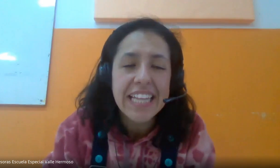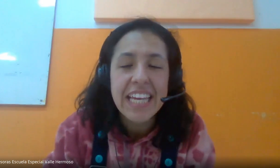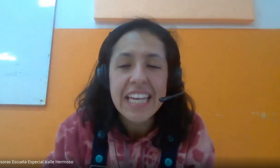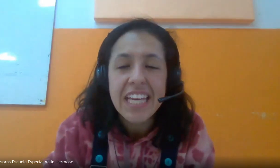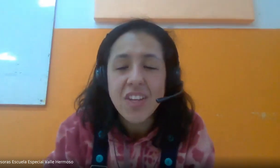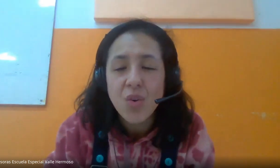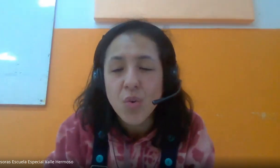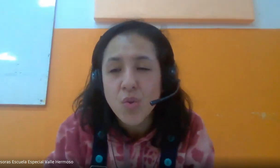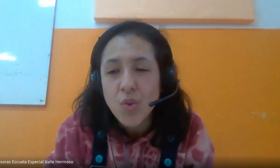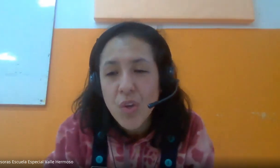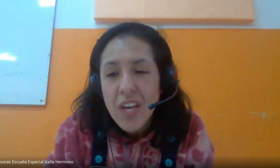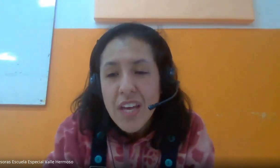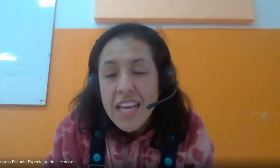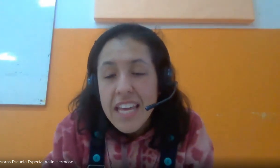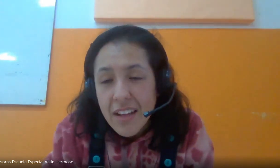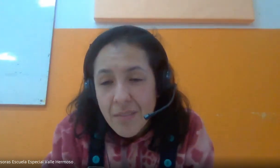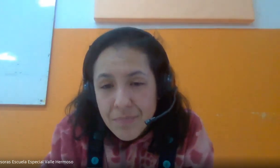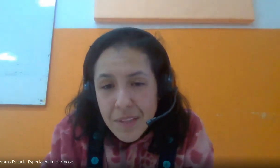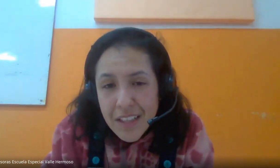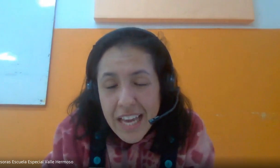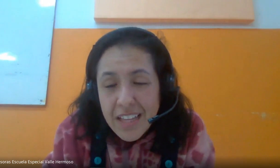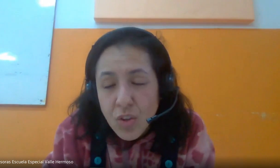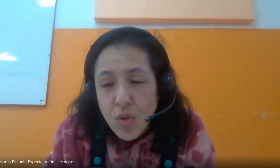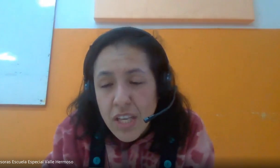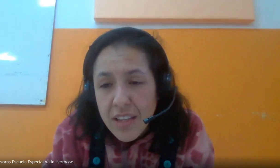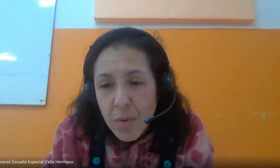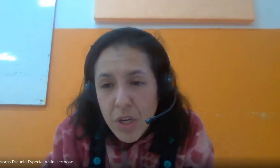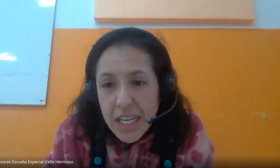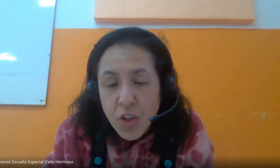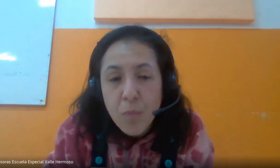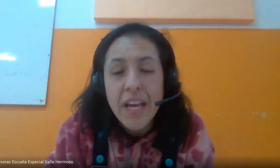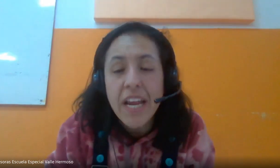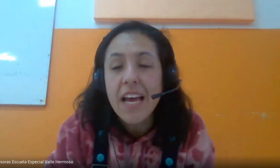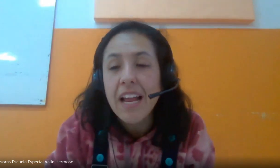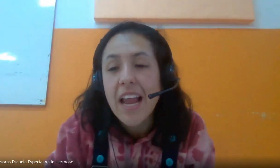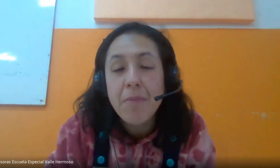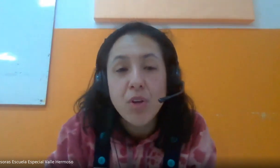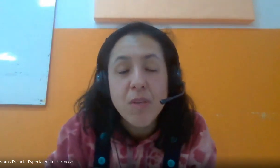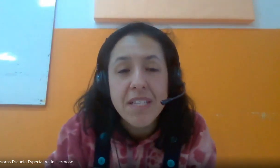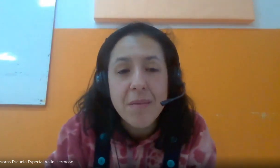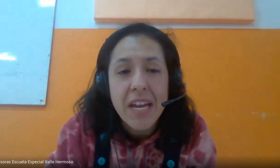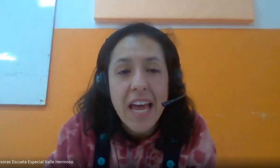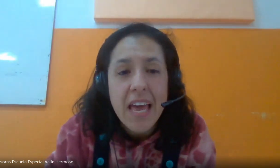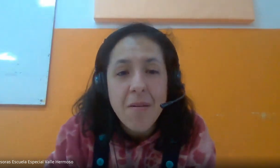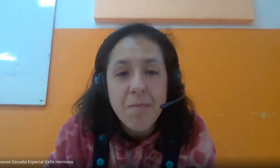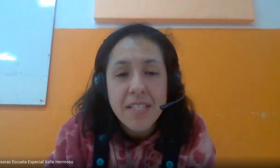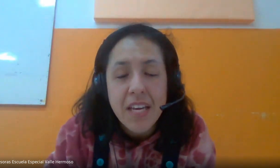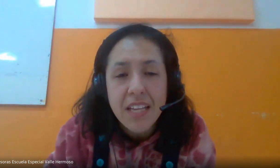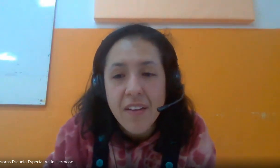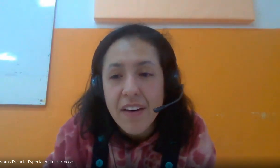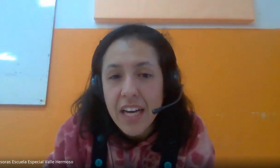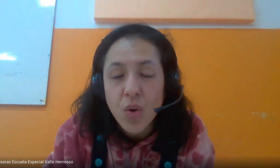¡Excelente, niños! Y entonces ya estamos listos para la próxima semana empezar a trabajar con